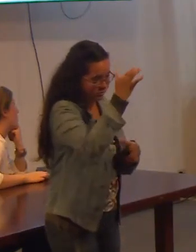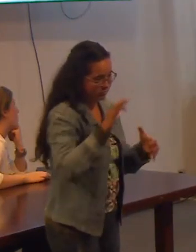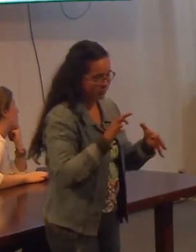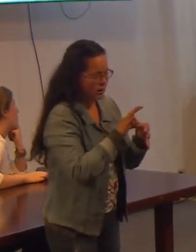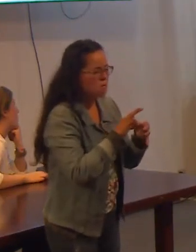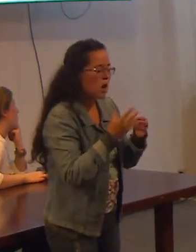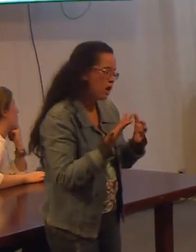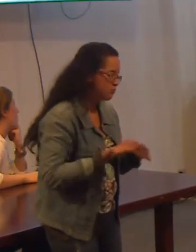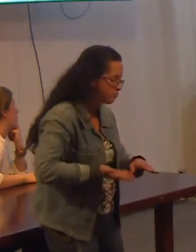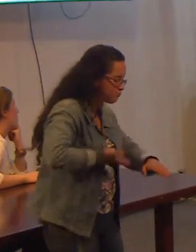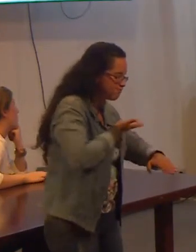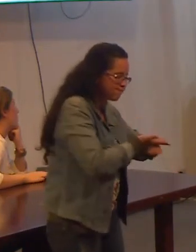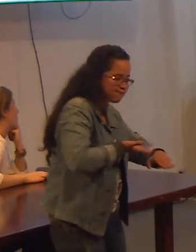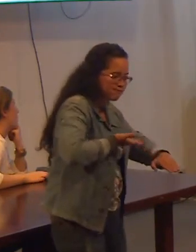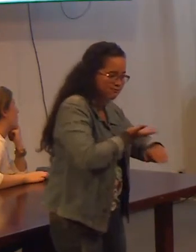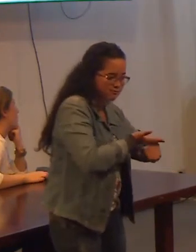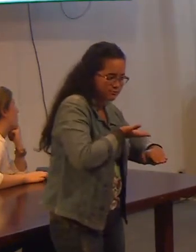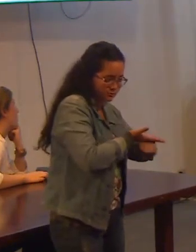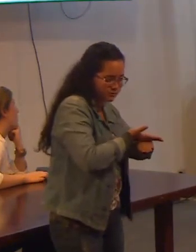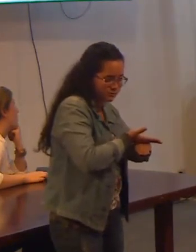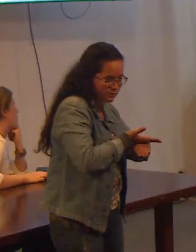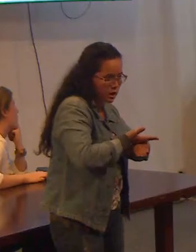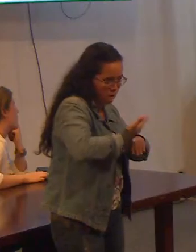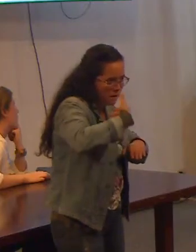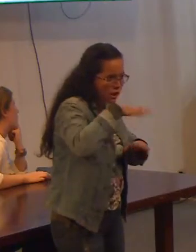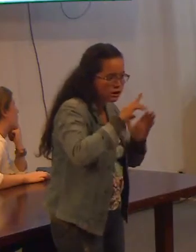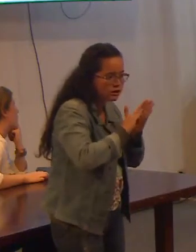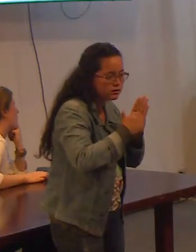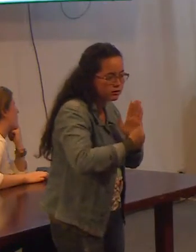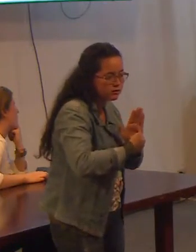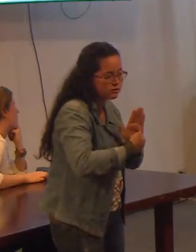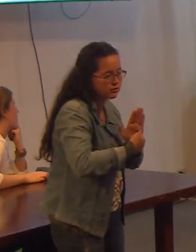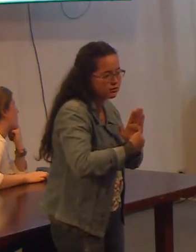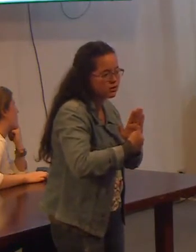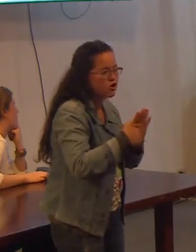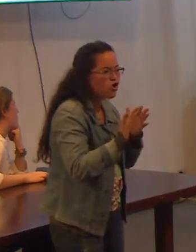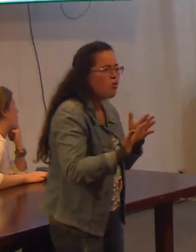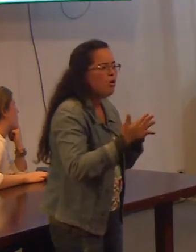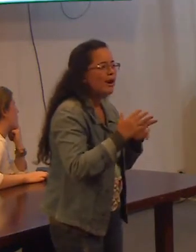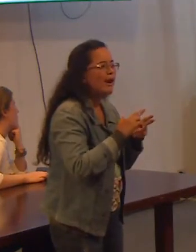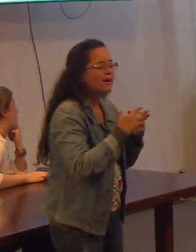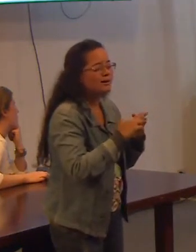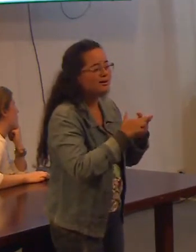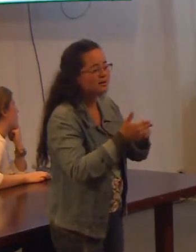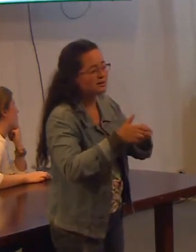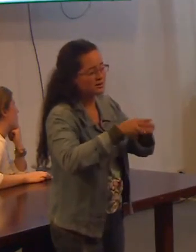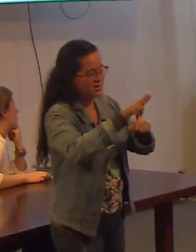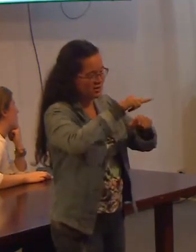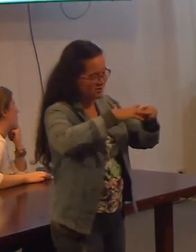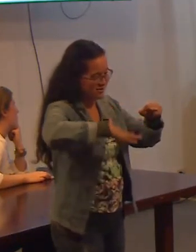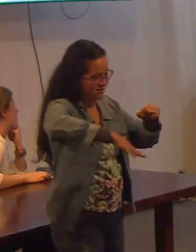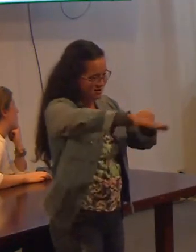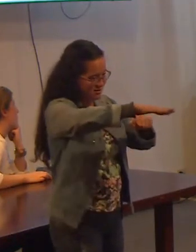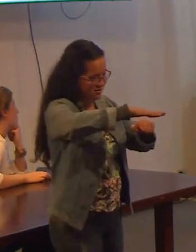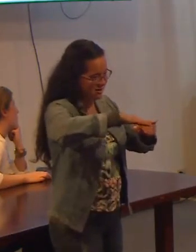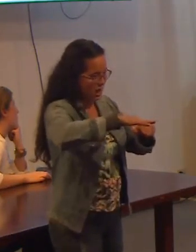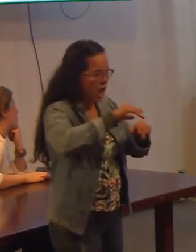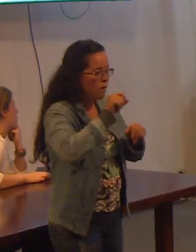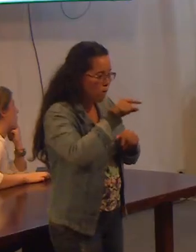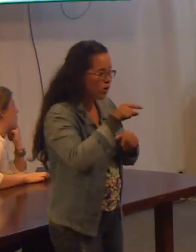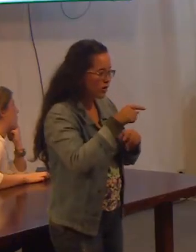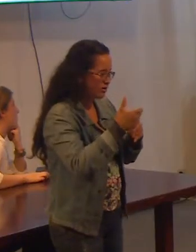llevar propuestas sobre pues todo lo que significaba de pronto trabajar en la naturaleza, y aquí surgió la idea de realizar un